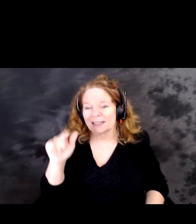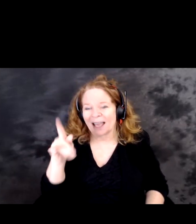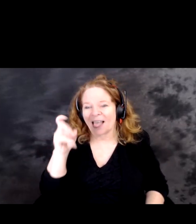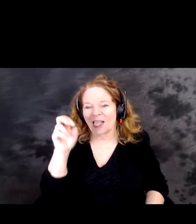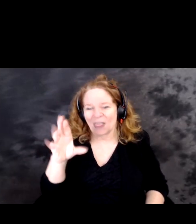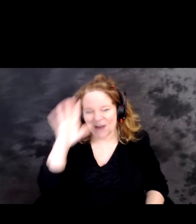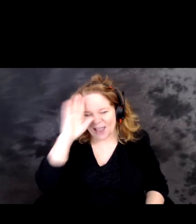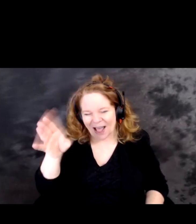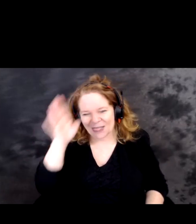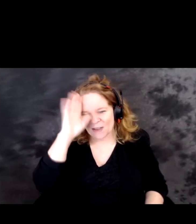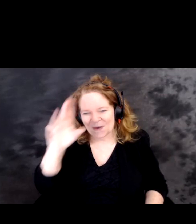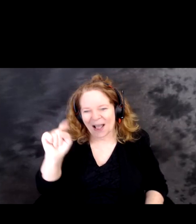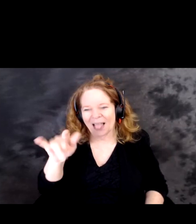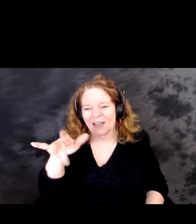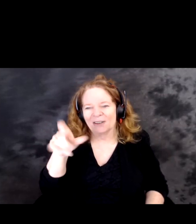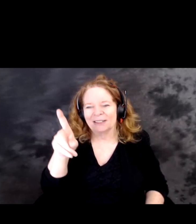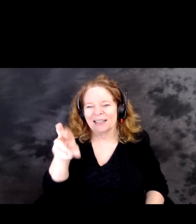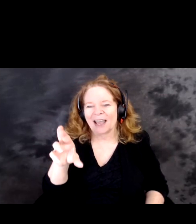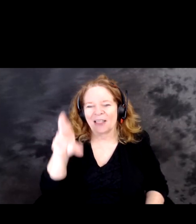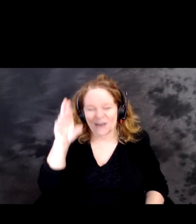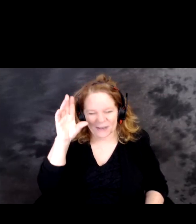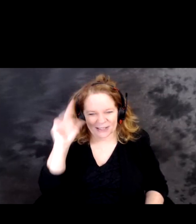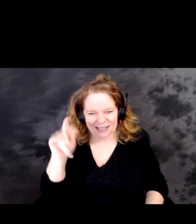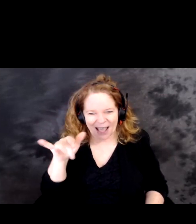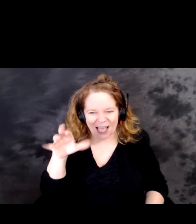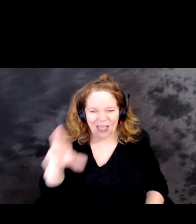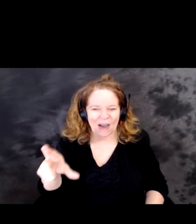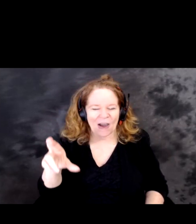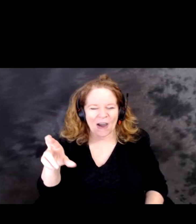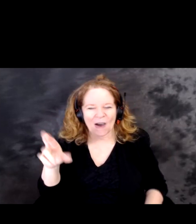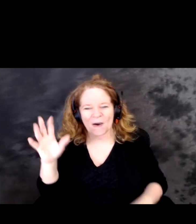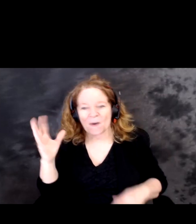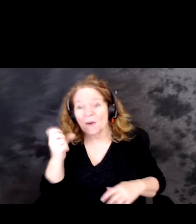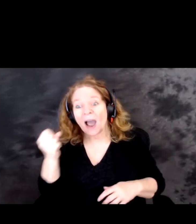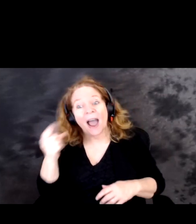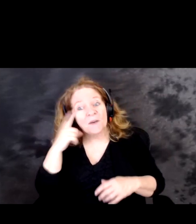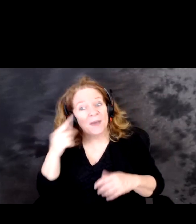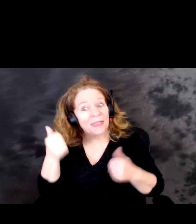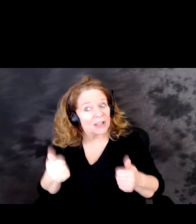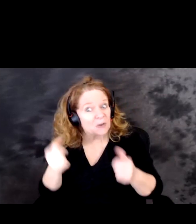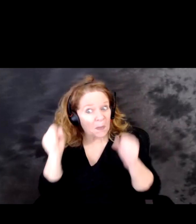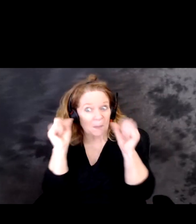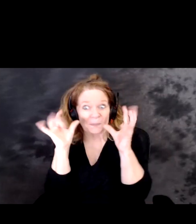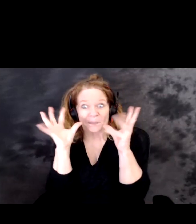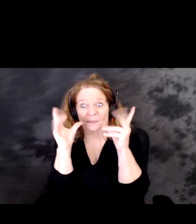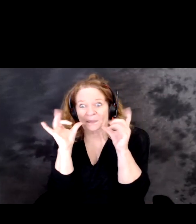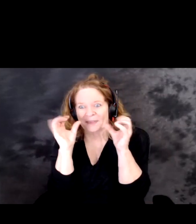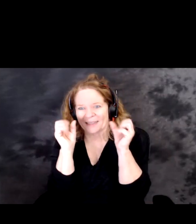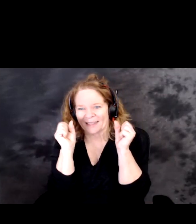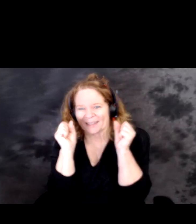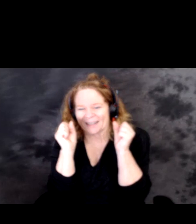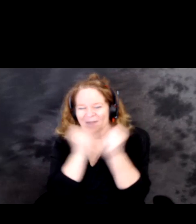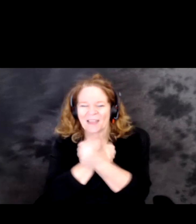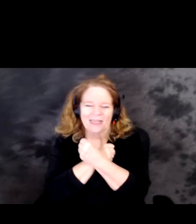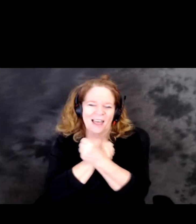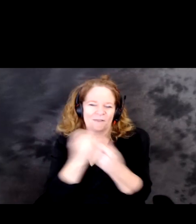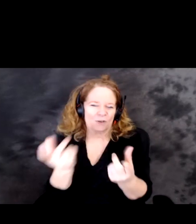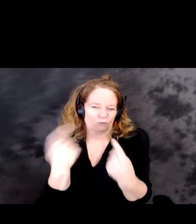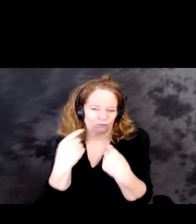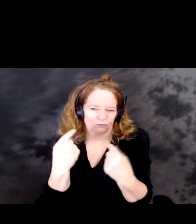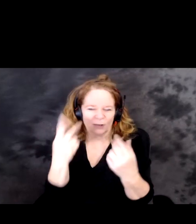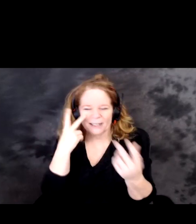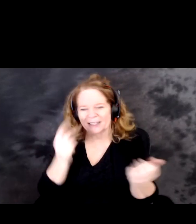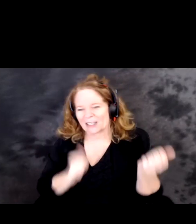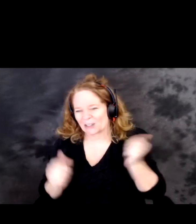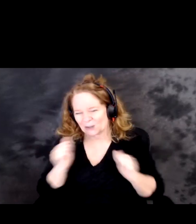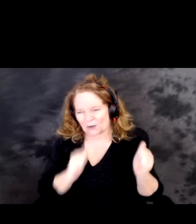Taylor. Hola, Taylor. Hola, hola, hola, Taylor. Taylor, pensamos que eres increíble y nos